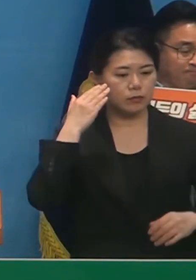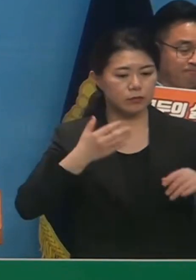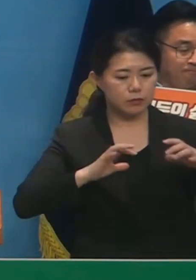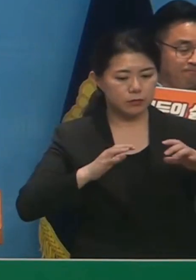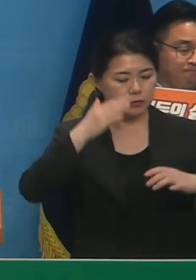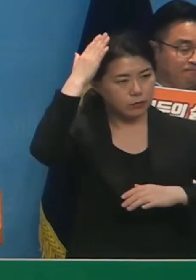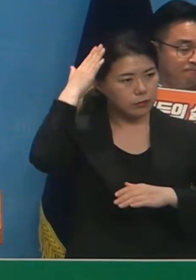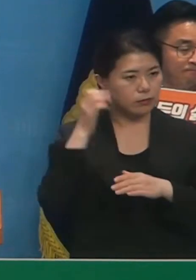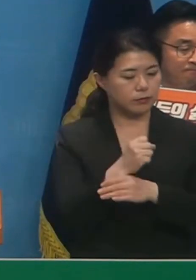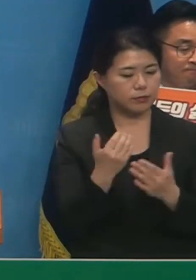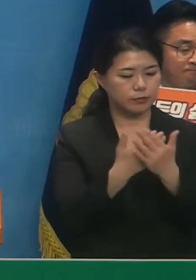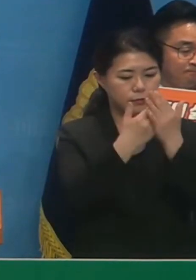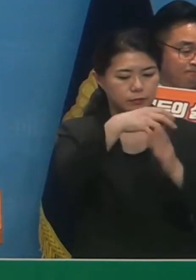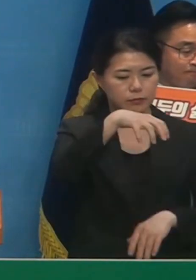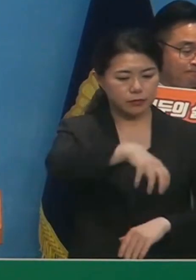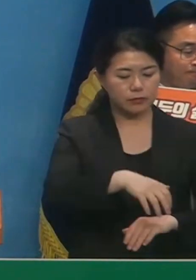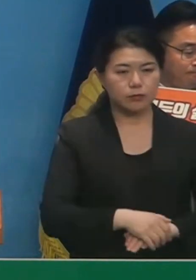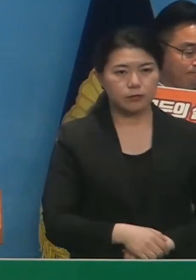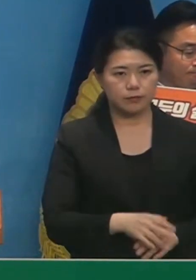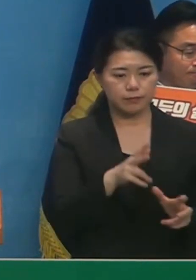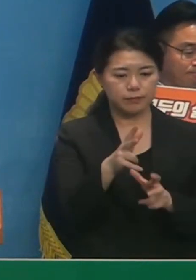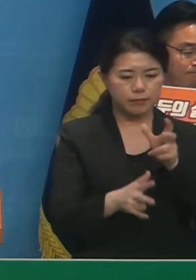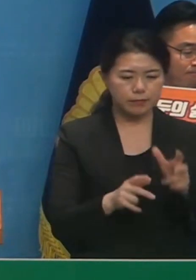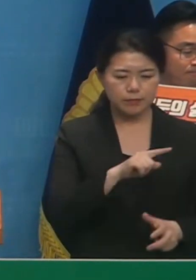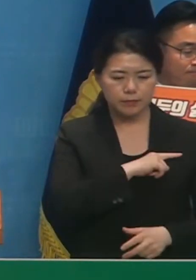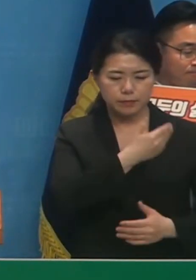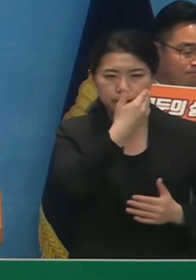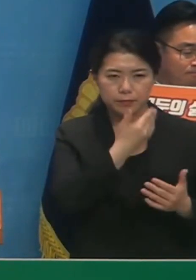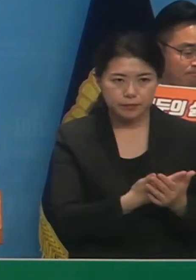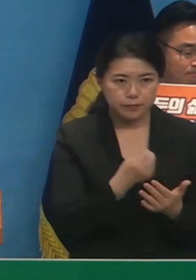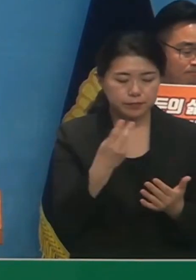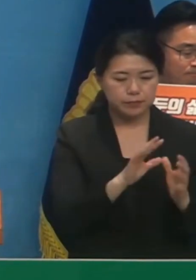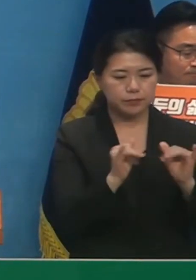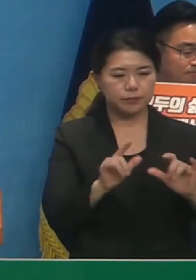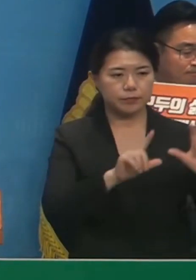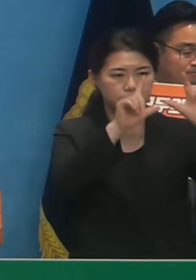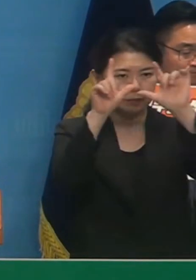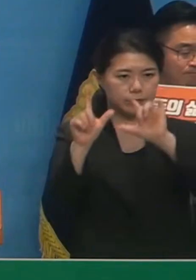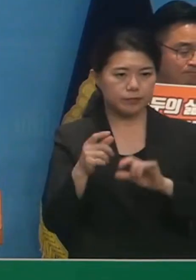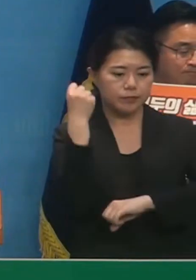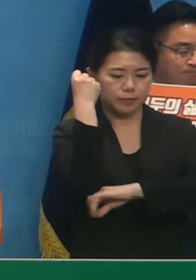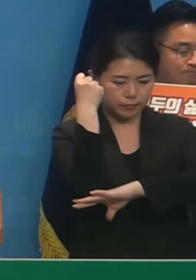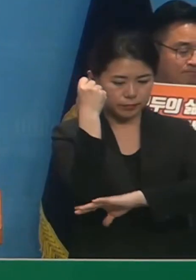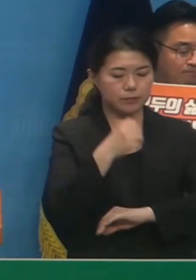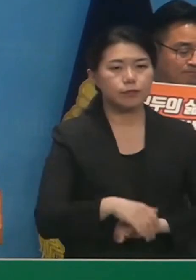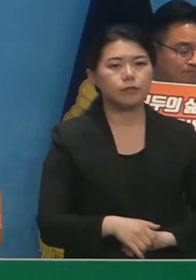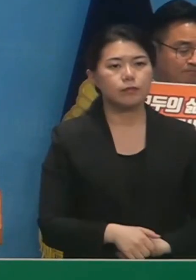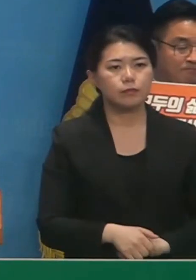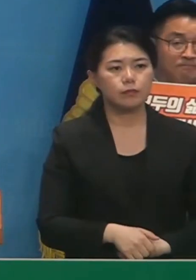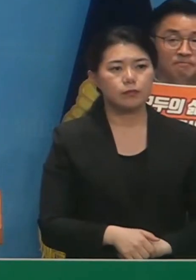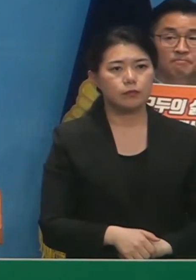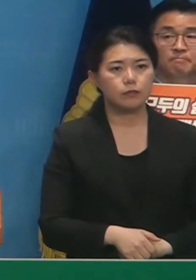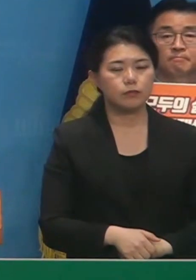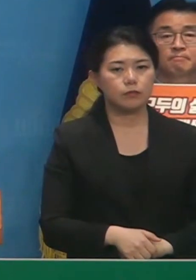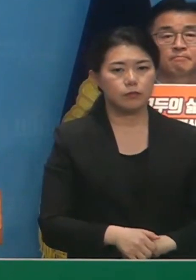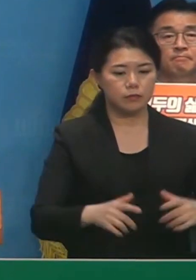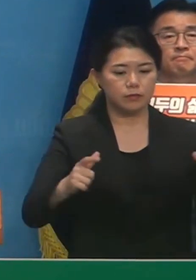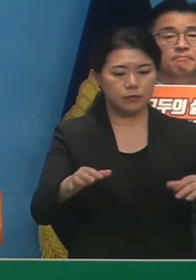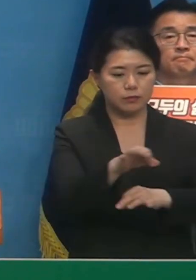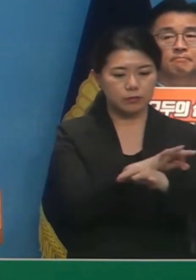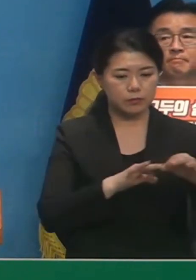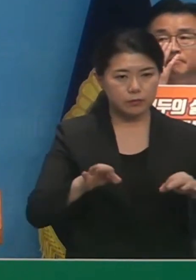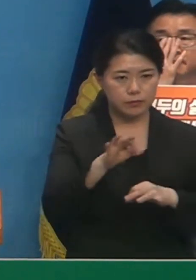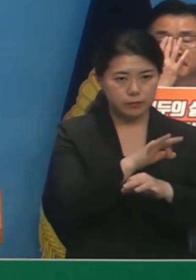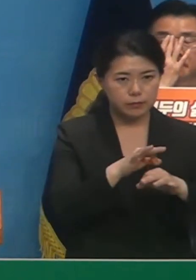대한민국 석탄 발전소는 산업의 심장이자 국민 생활의 기반이 되어 왔습니다. 지역